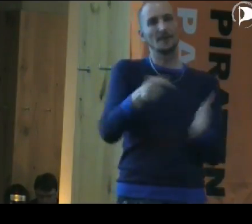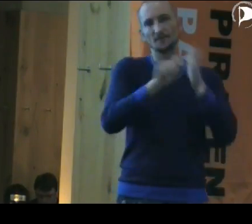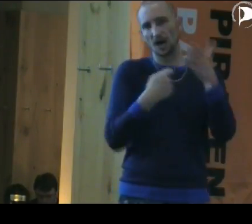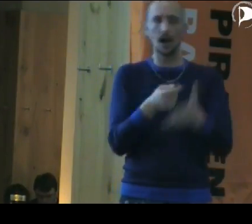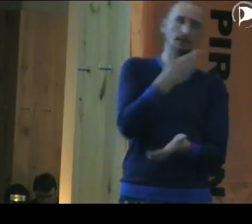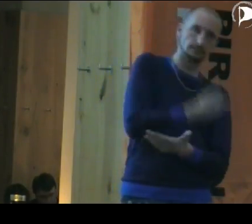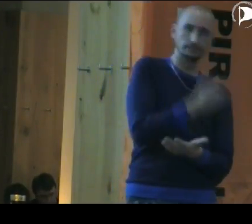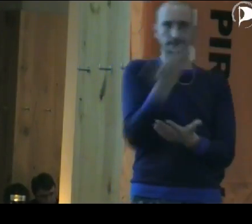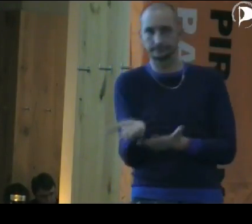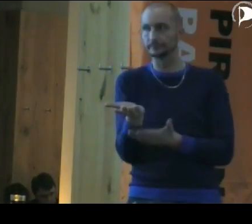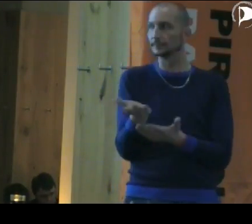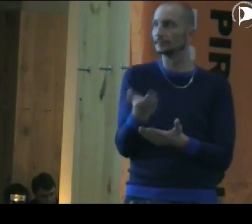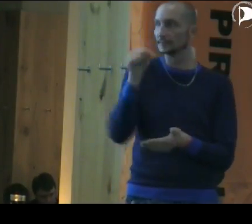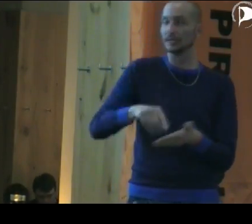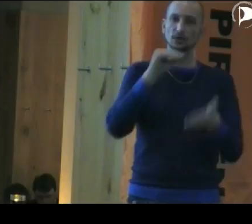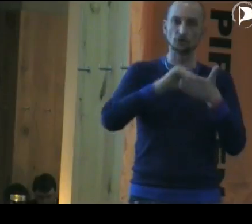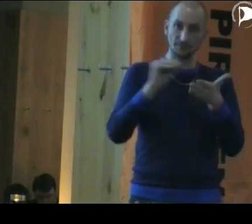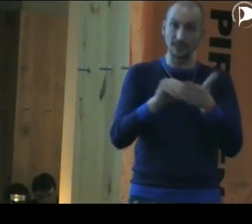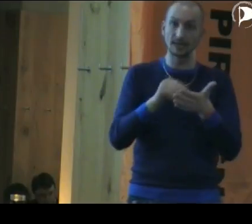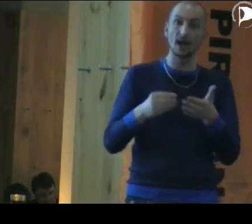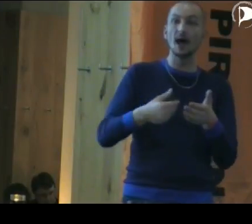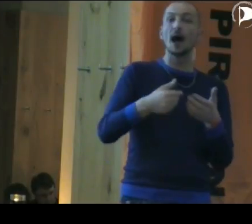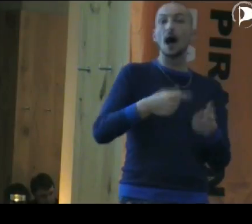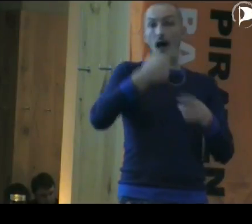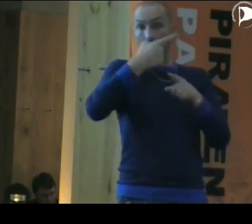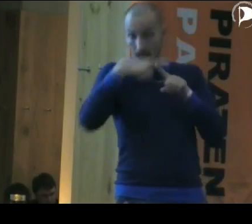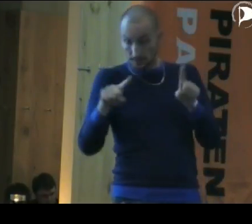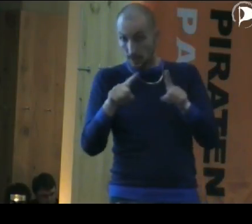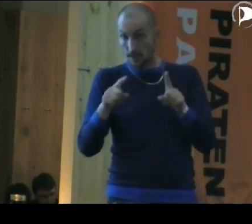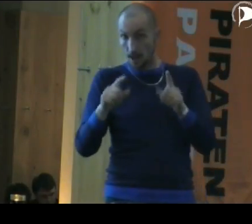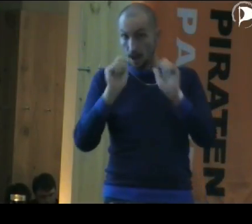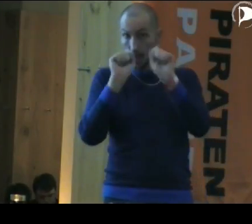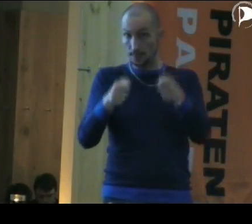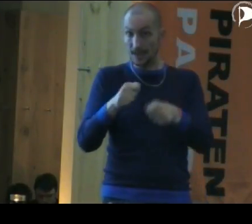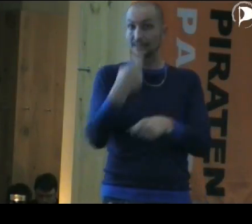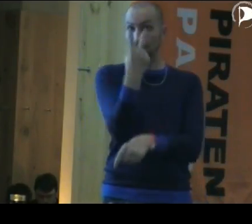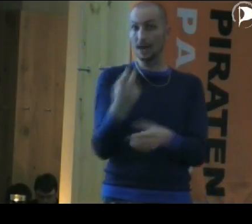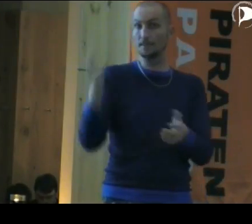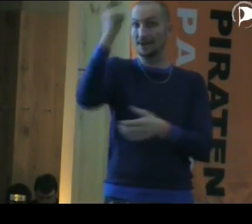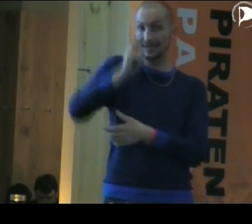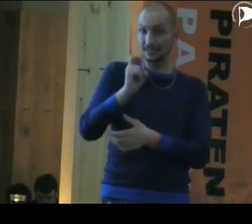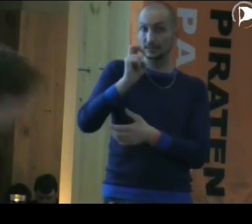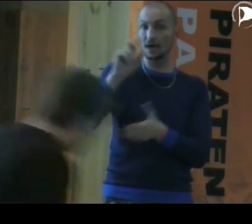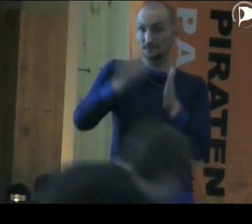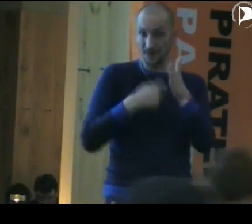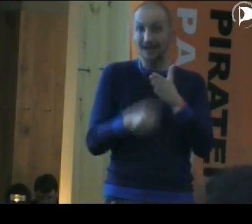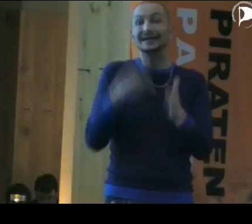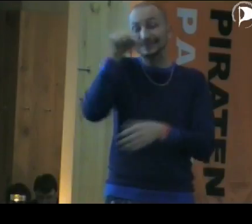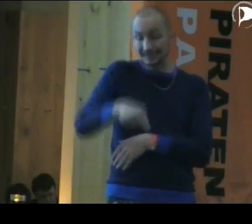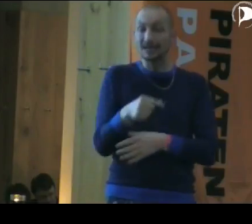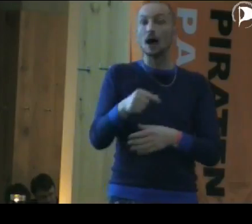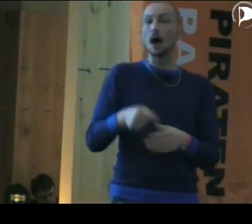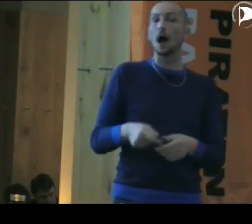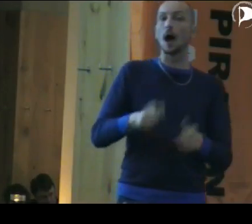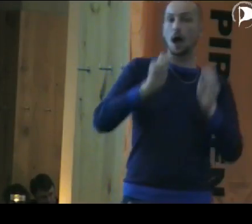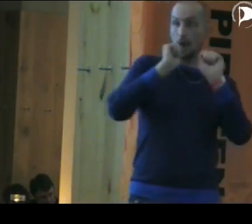also inzwischen liegt auch schriftliche sonstige habe ich davor zwei beisitzer zu geben dann stimmen wir werden viele anfragen habe darf